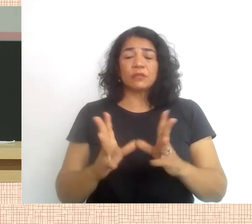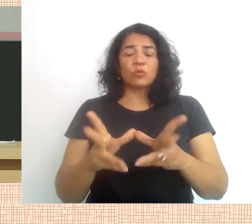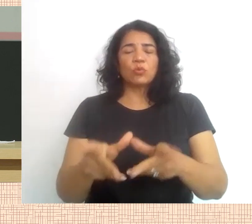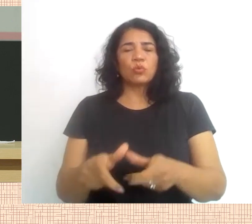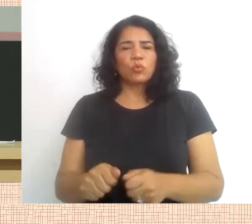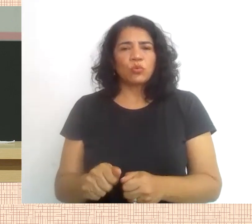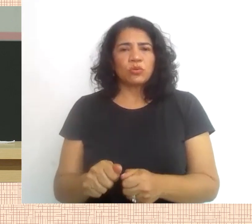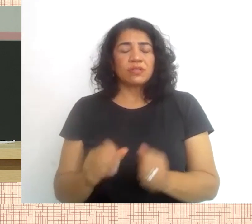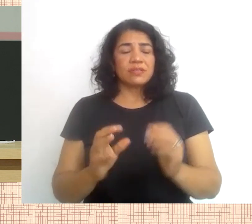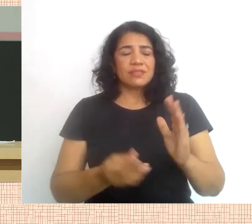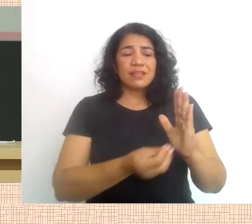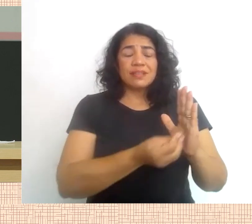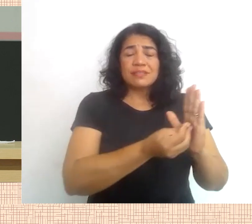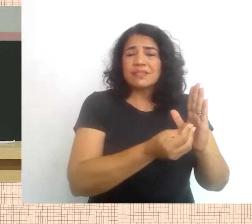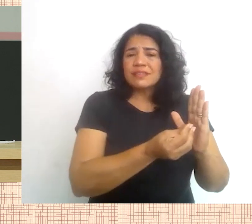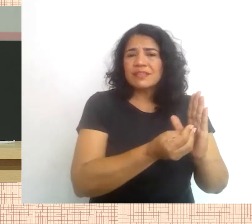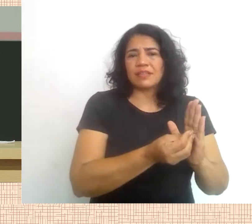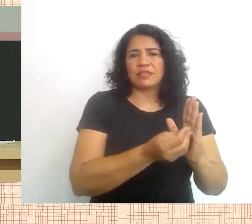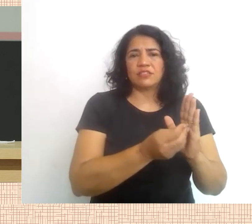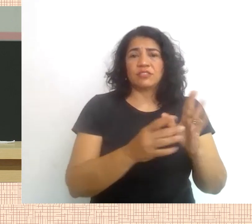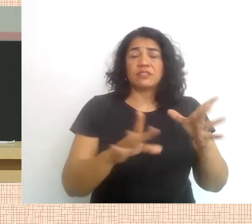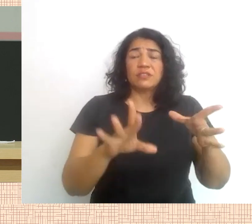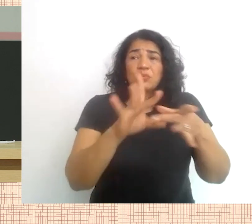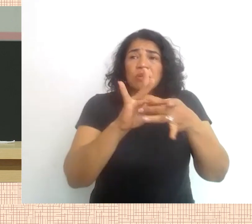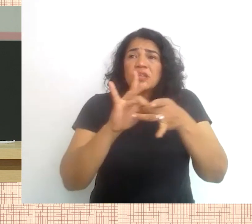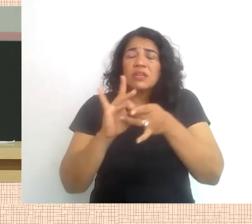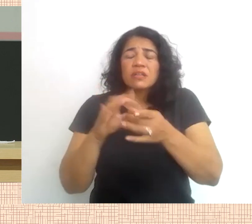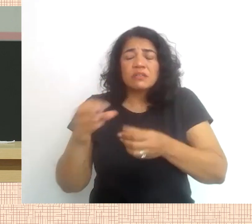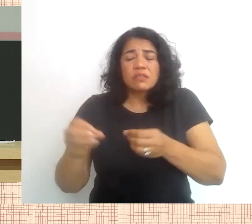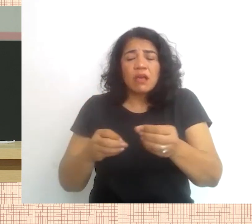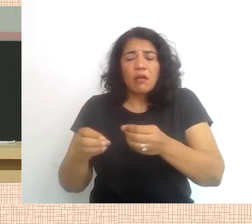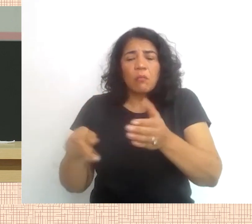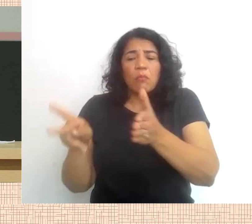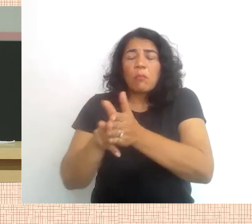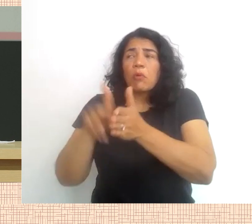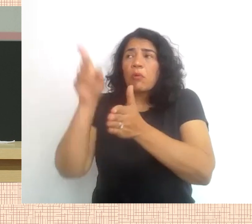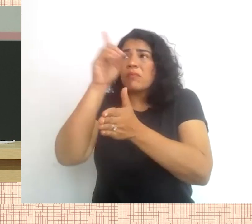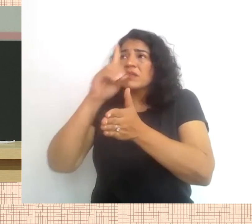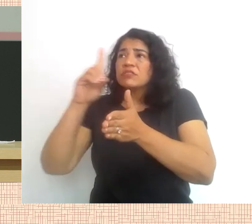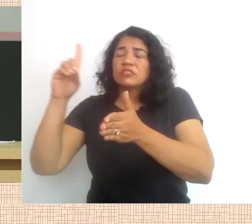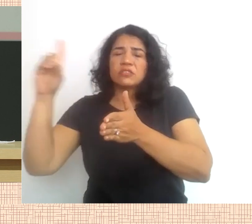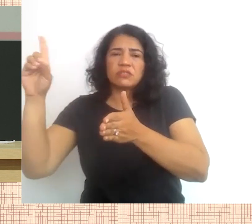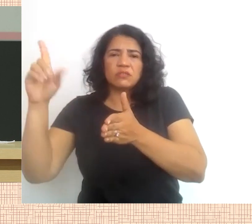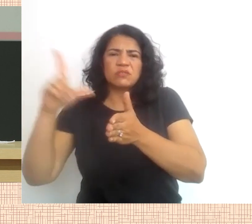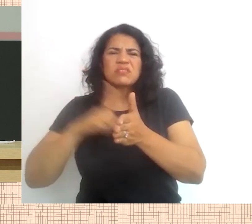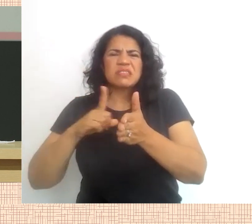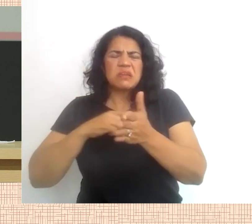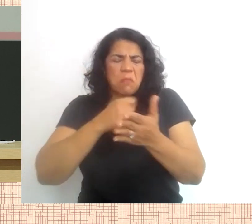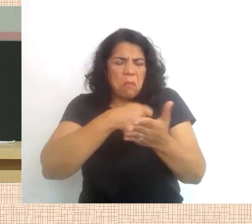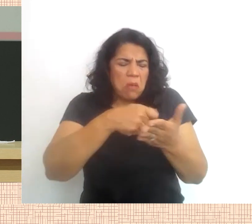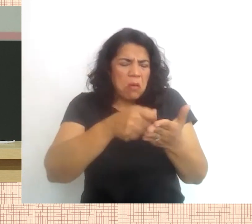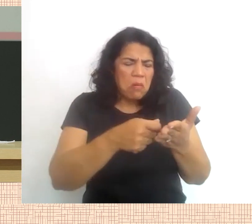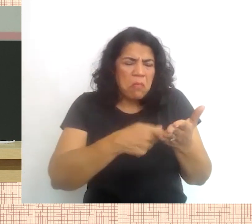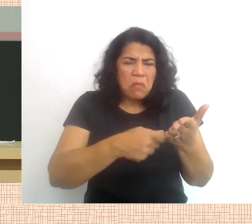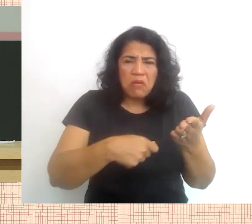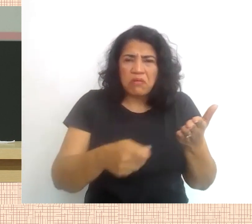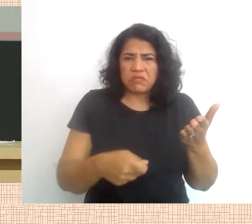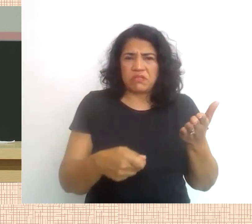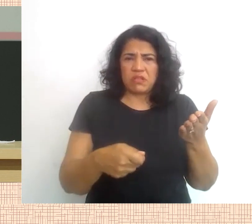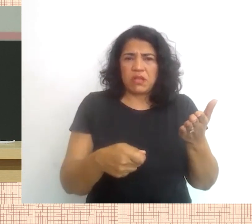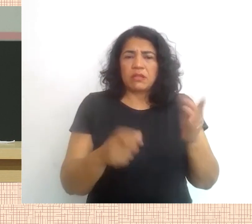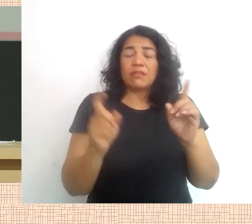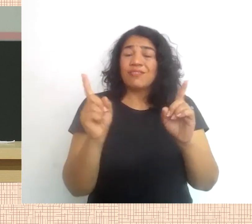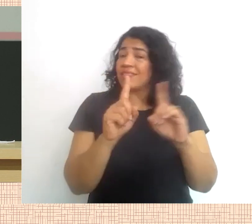Tem um estatuto que diz: se você fizer isso, então você faz parte de nós. Não, o nosso estatuto é a